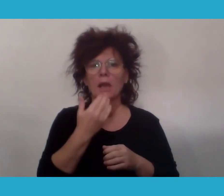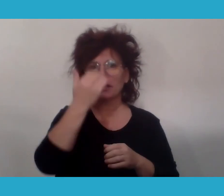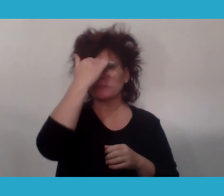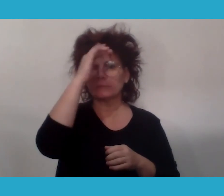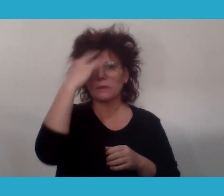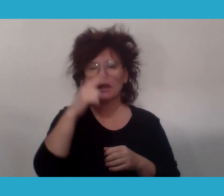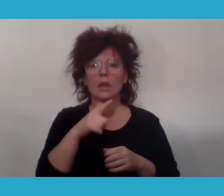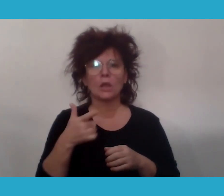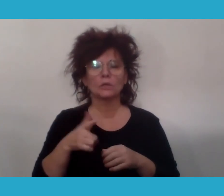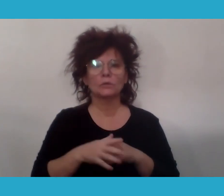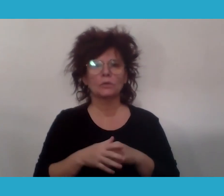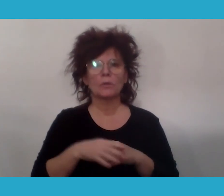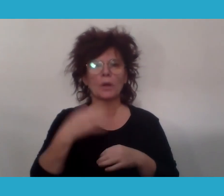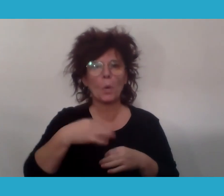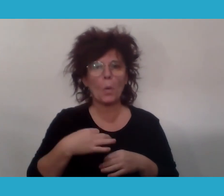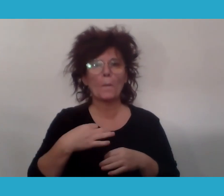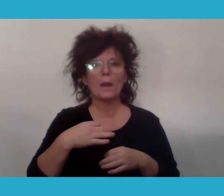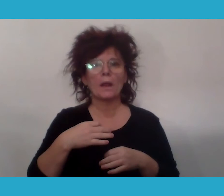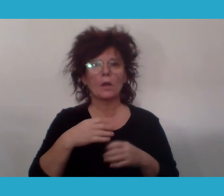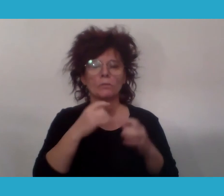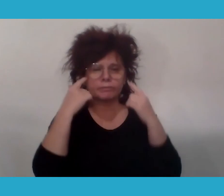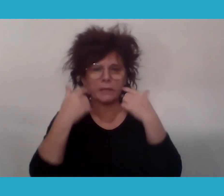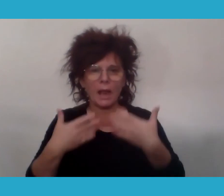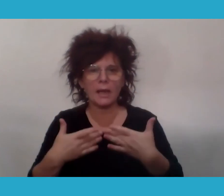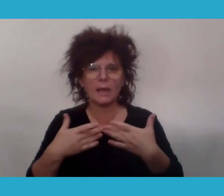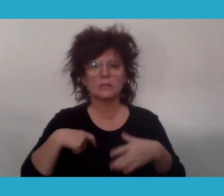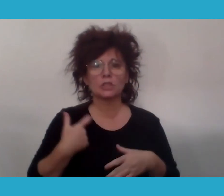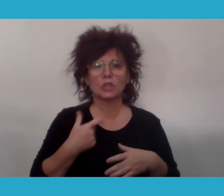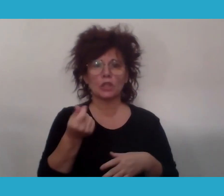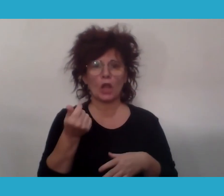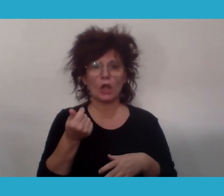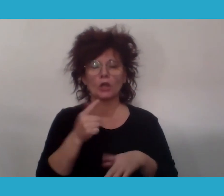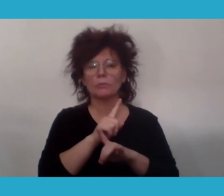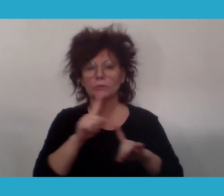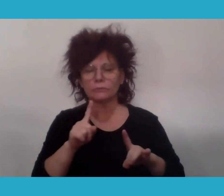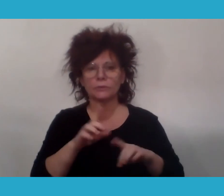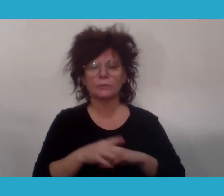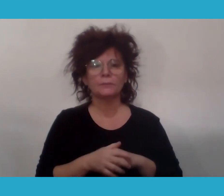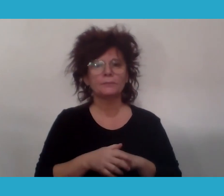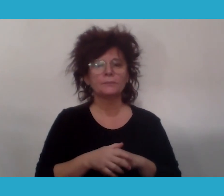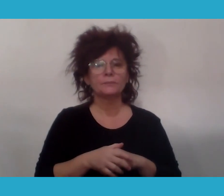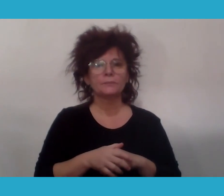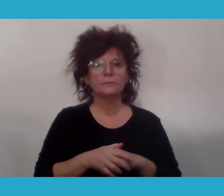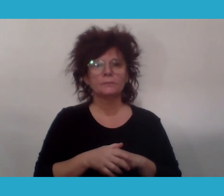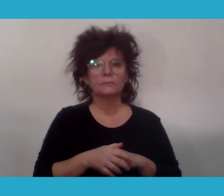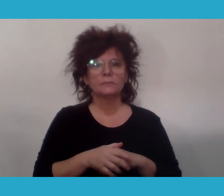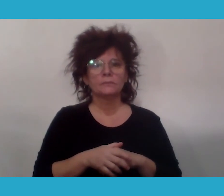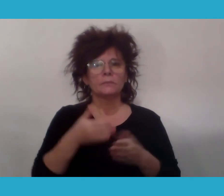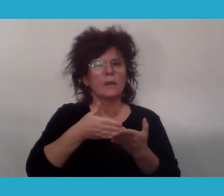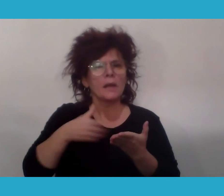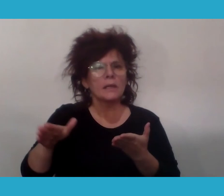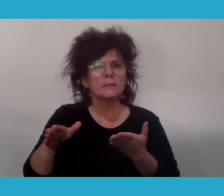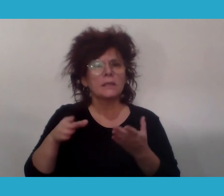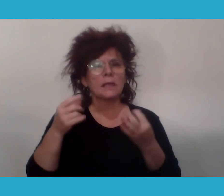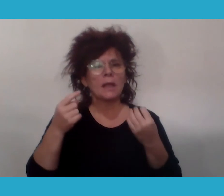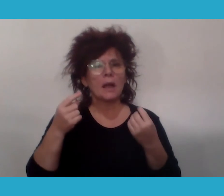ambiental por no cumplir con los análisis socioeconómicos que indican la formulación del ordenamiento territorial que debe cumplir con la participación ciudadana. También lo rechaza